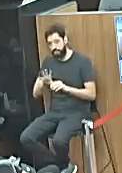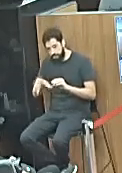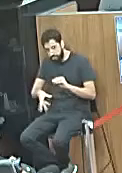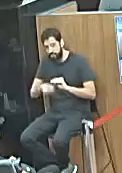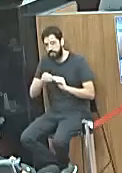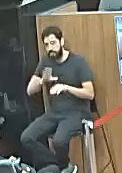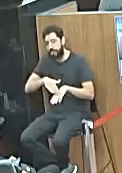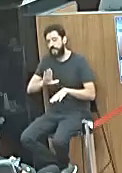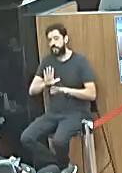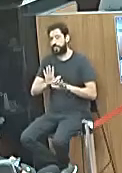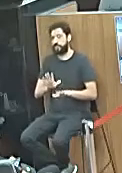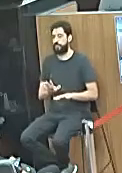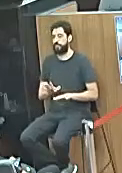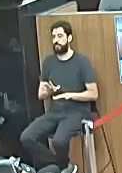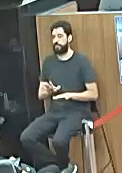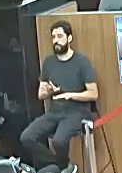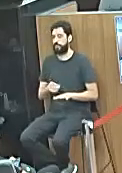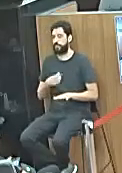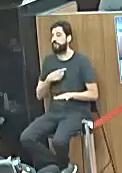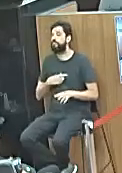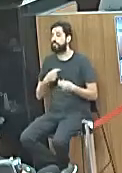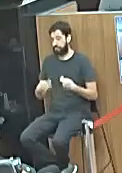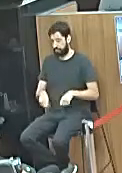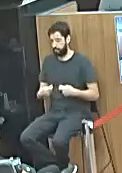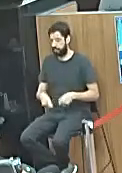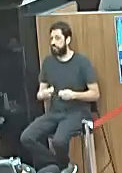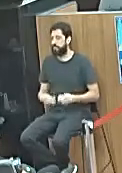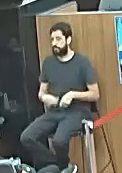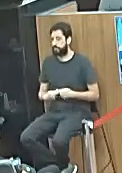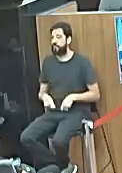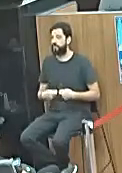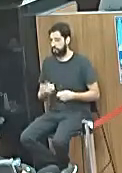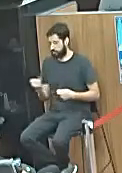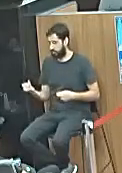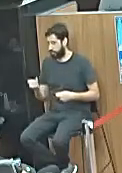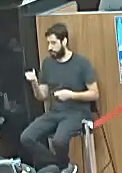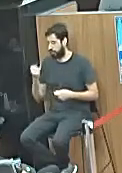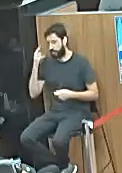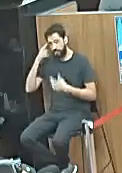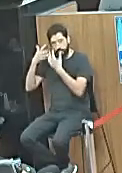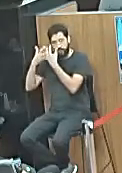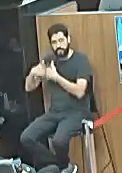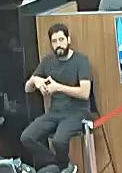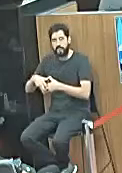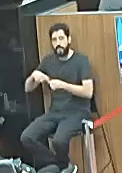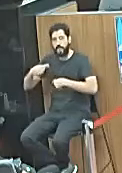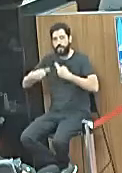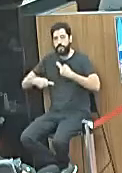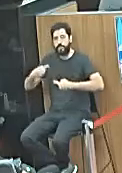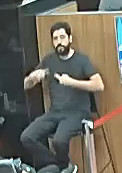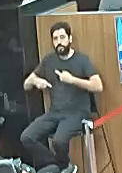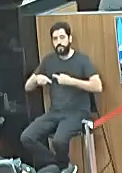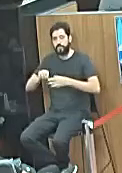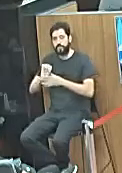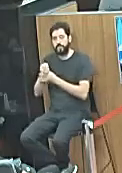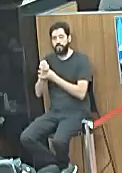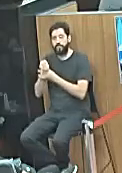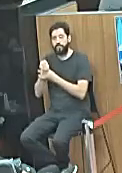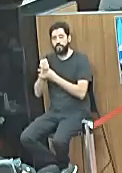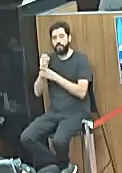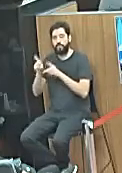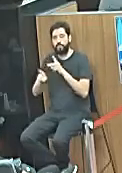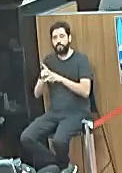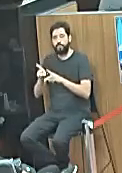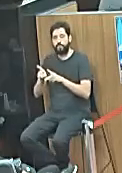é existe uma necessidade e ea importância de a gente pensar a política de segurança pública na numa